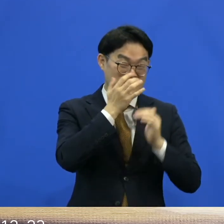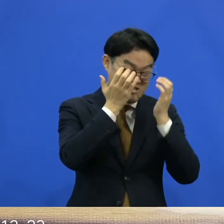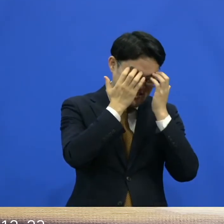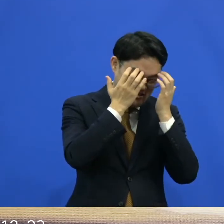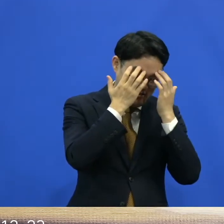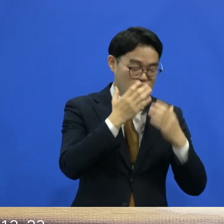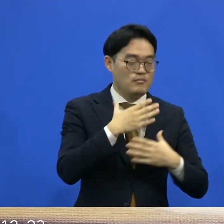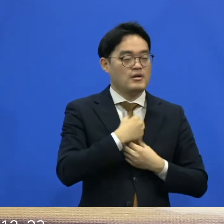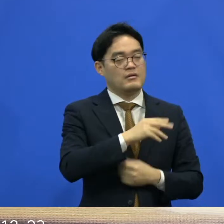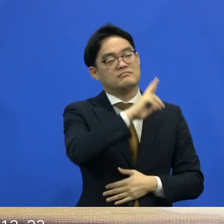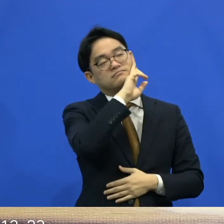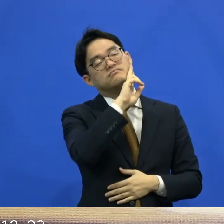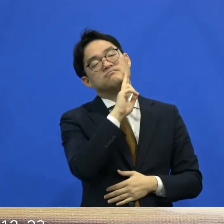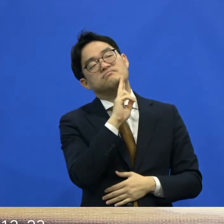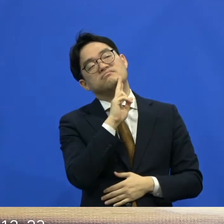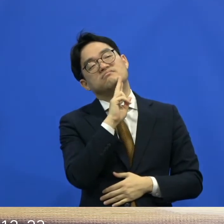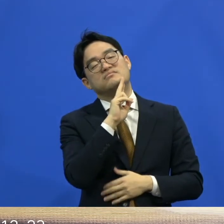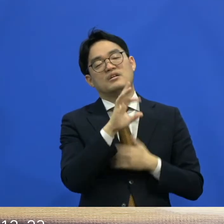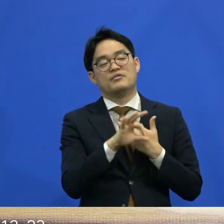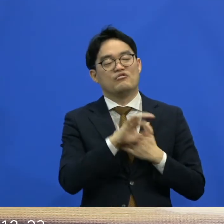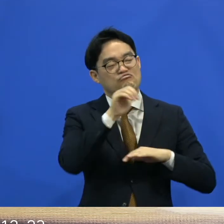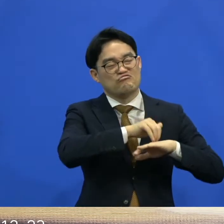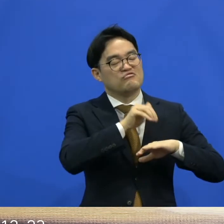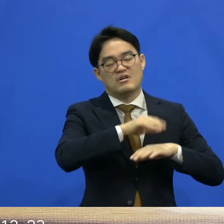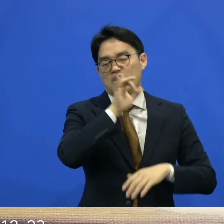평안한 세월만 보내면 단련은 안 됩니다.